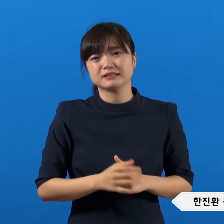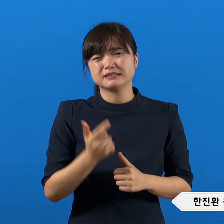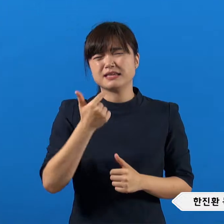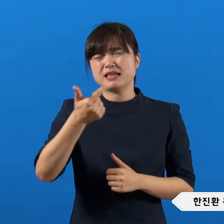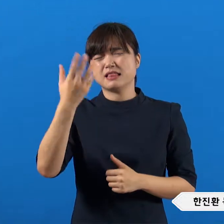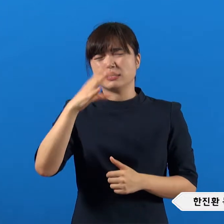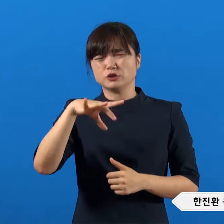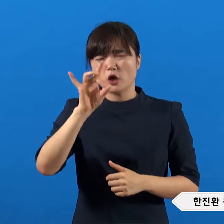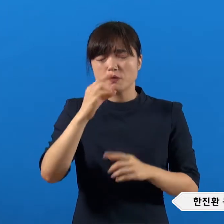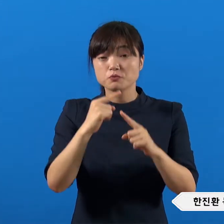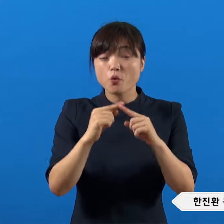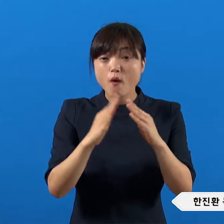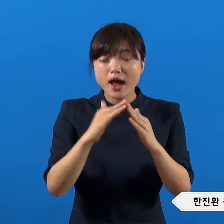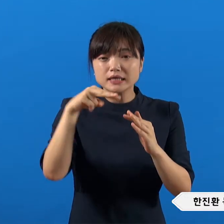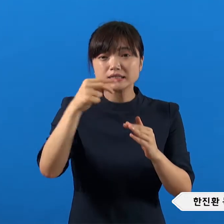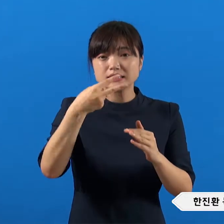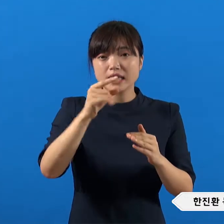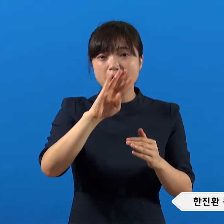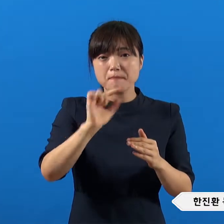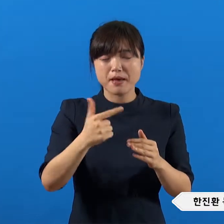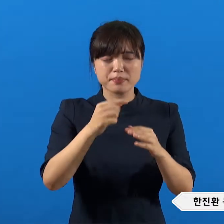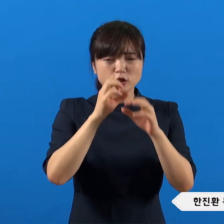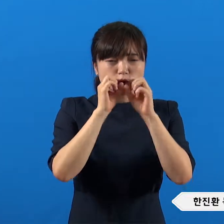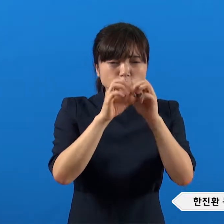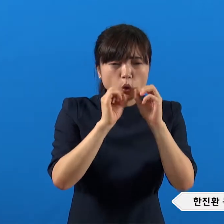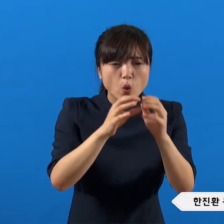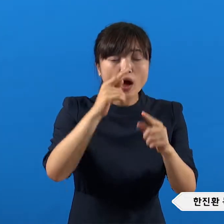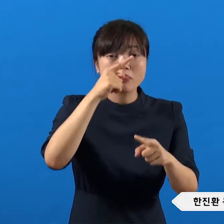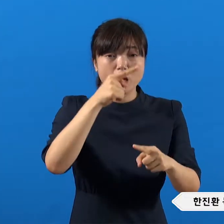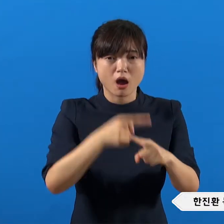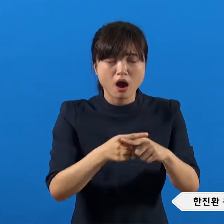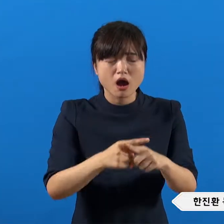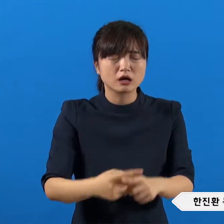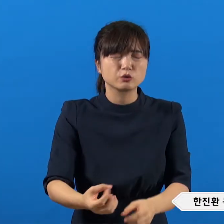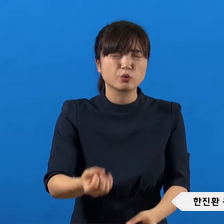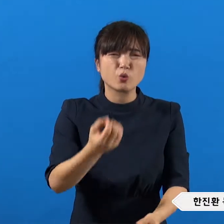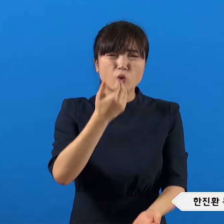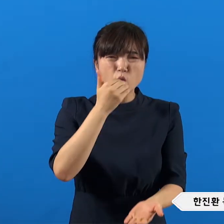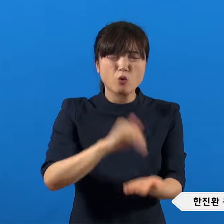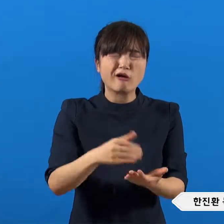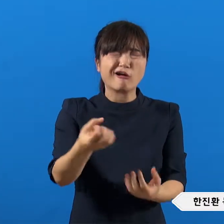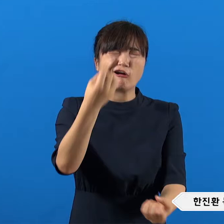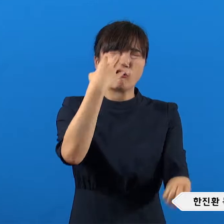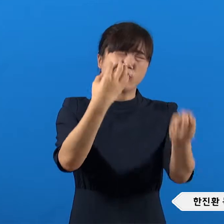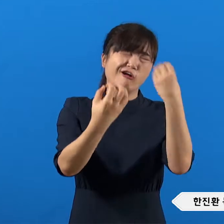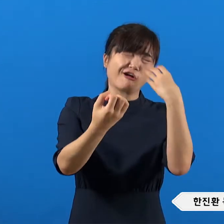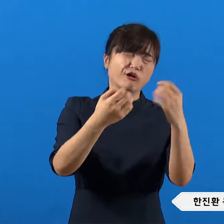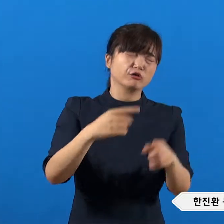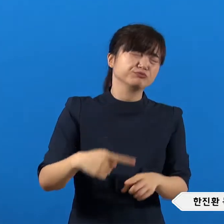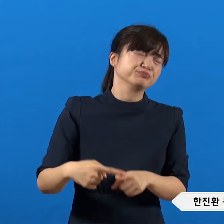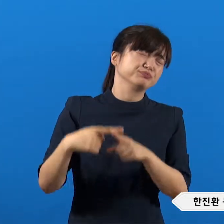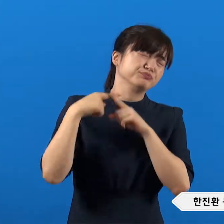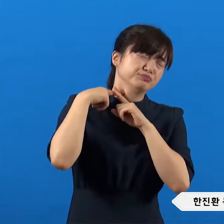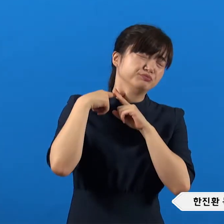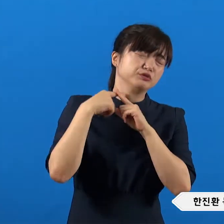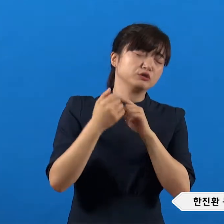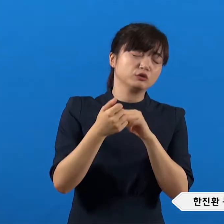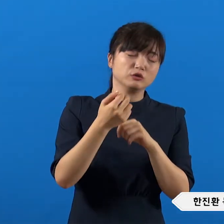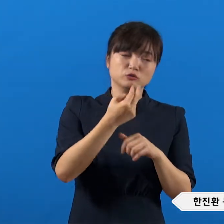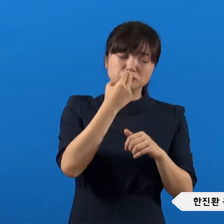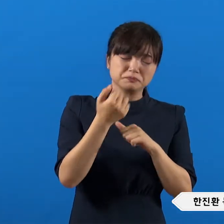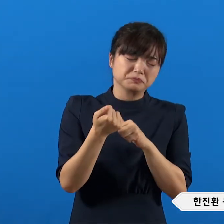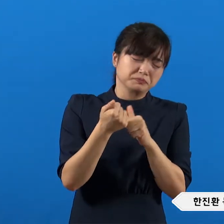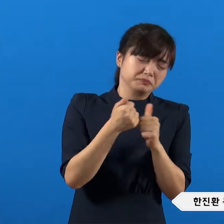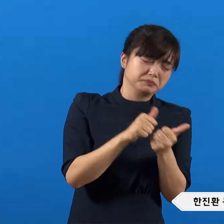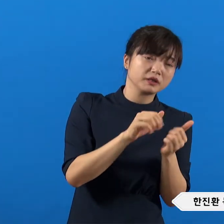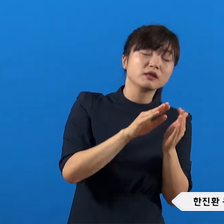초대교회 스데반 집사는 복음을 전하다가 돌에 맞아서 순교를 했지요. 그런데 그 죽음의 순간에 놀라운